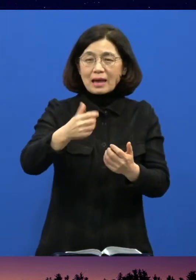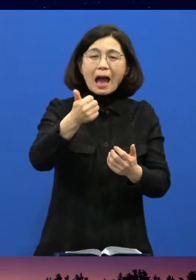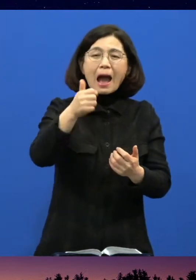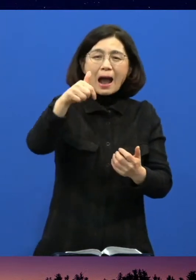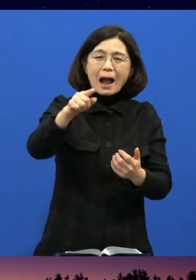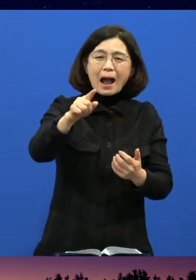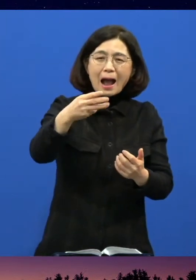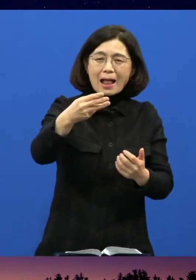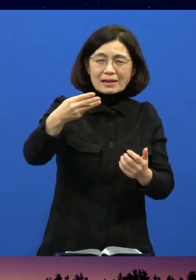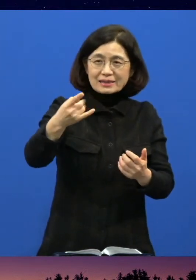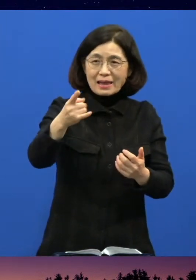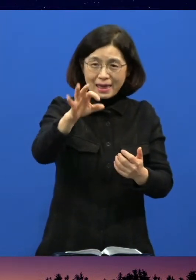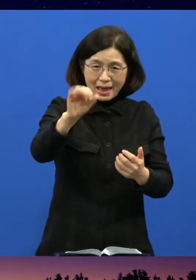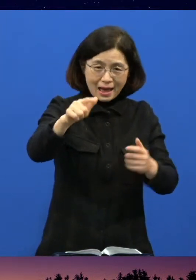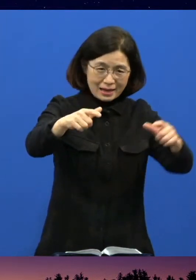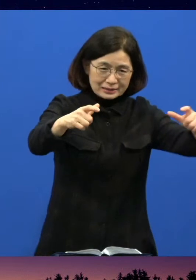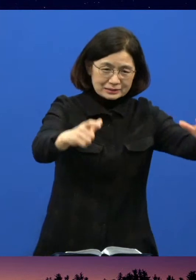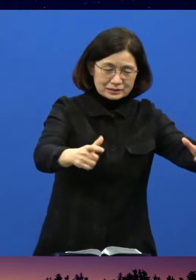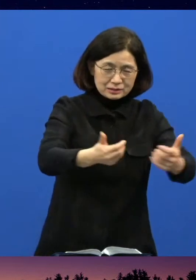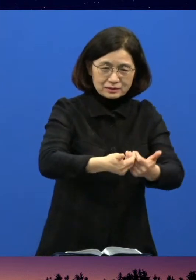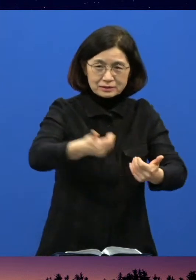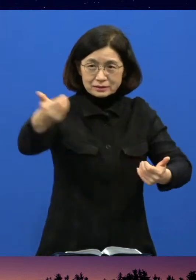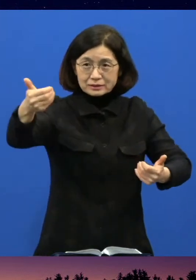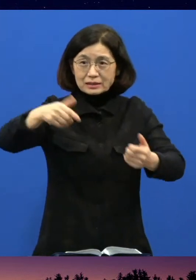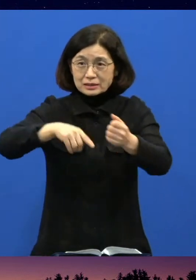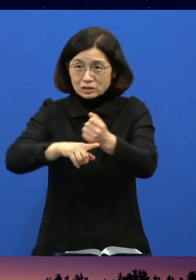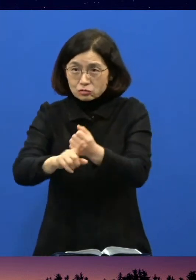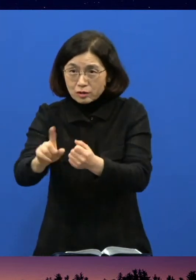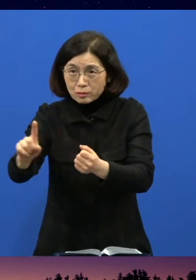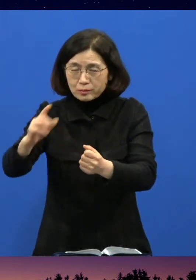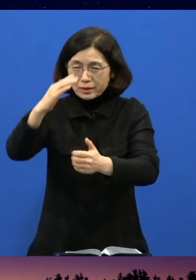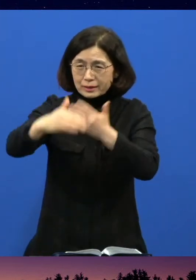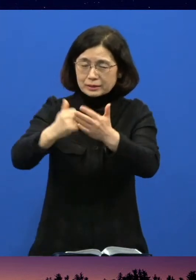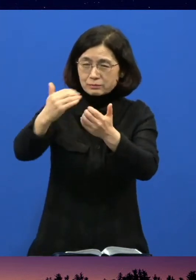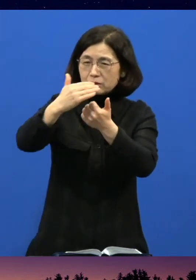하나님의 부르심, 그 부르심이 분명했기 때문에 떠난 거지.